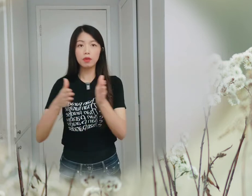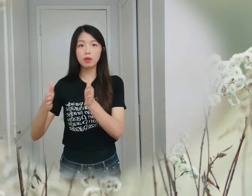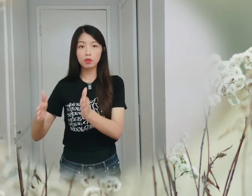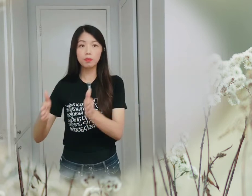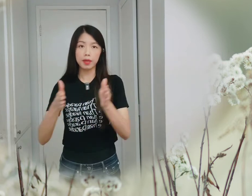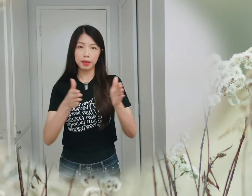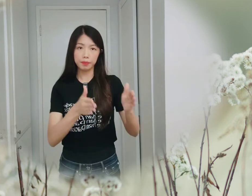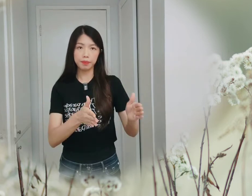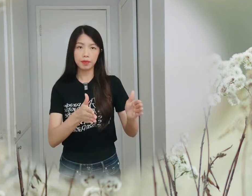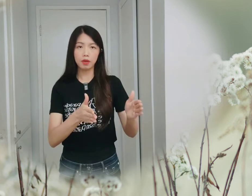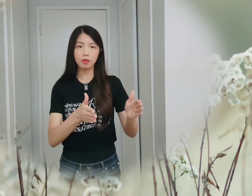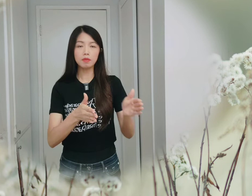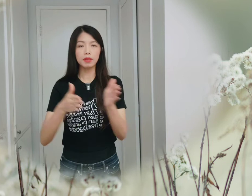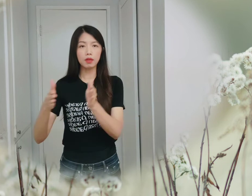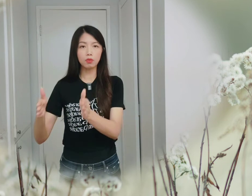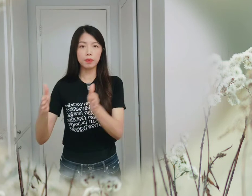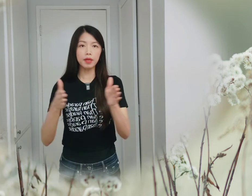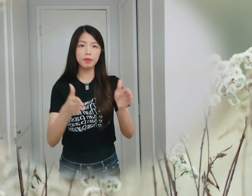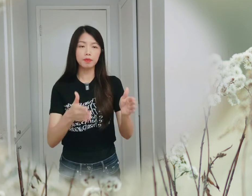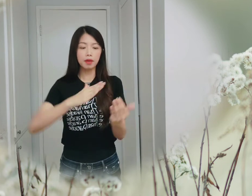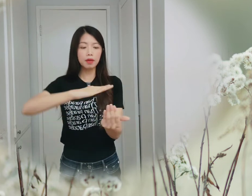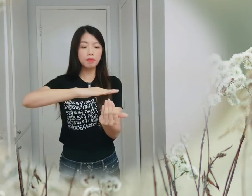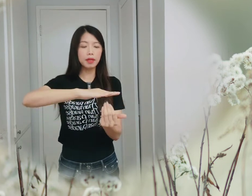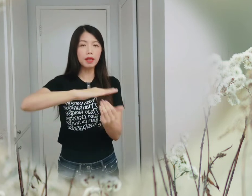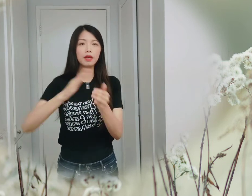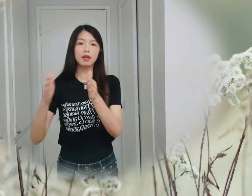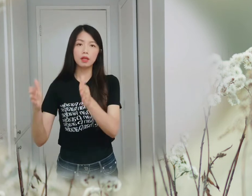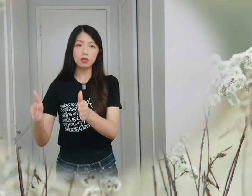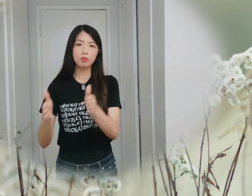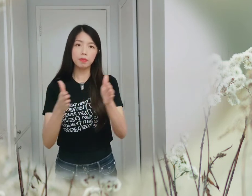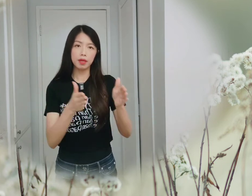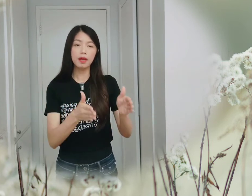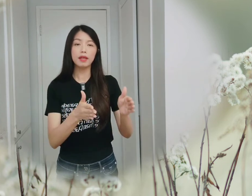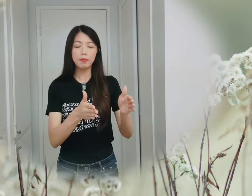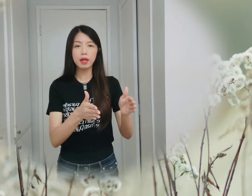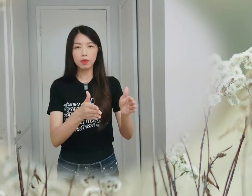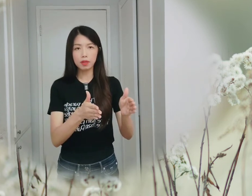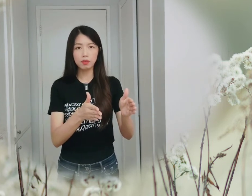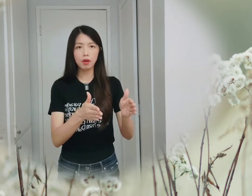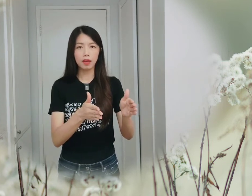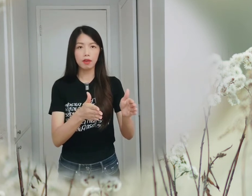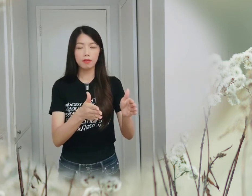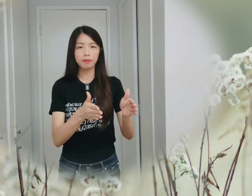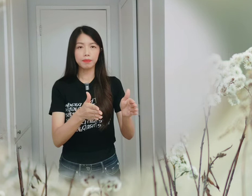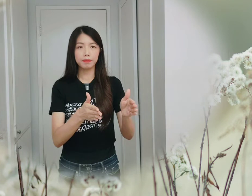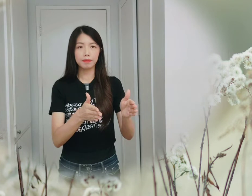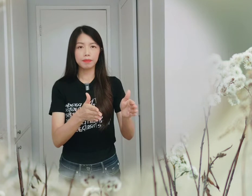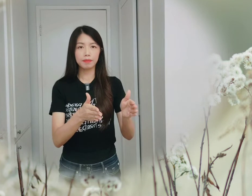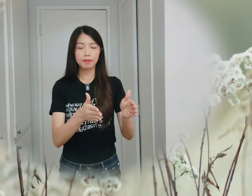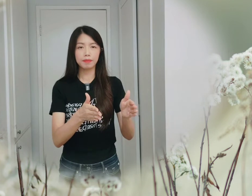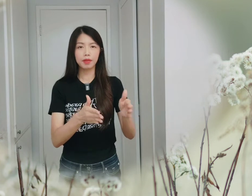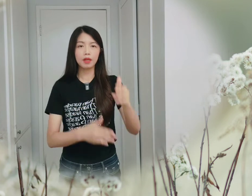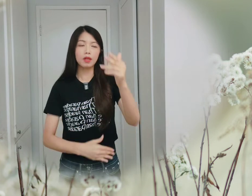번. 준비. 이런 뜻입니다. 준비. 미리, 준비. 예비라고 하는 뜻의 수어가 돼요.